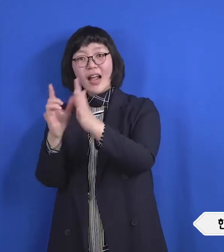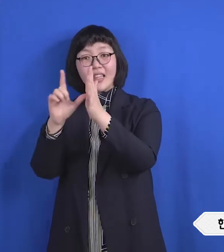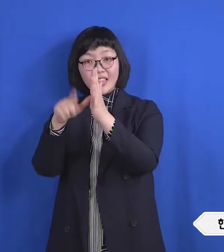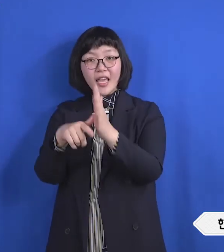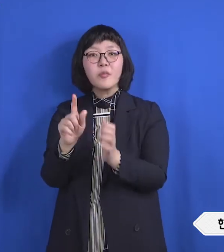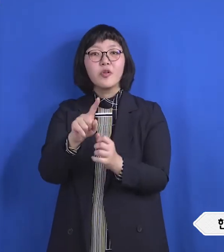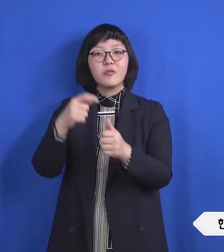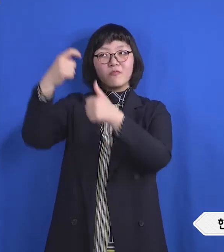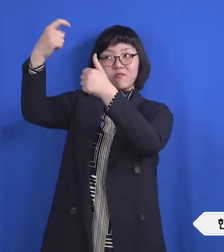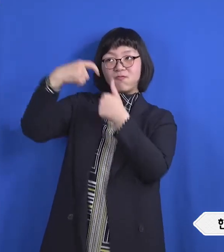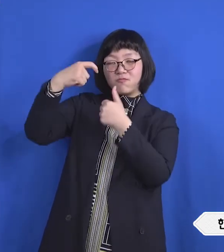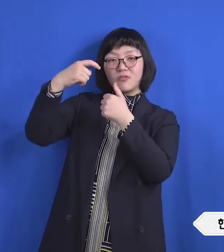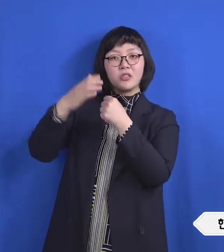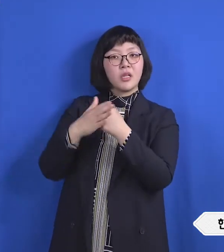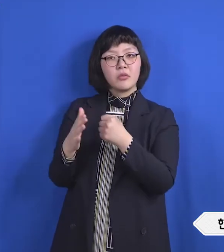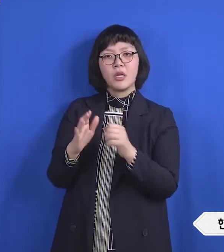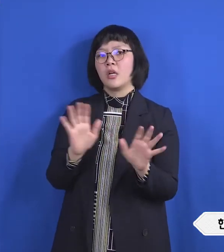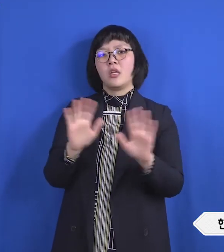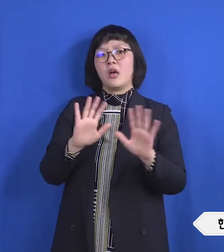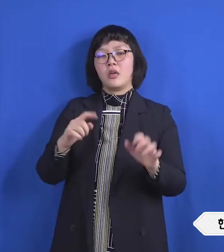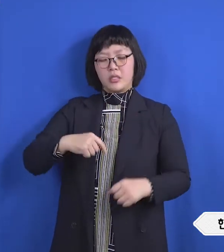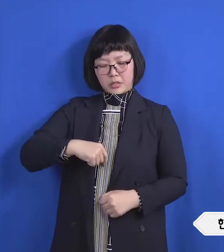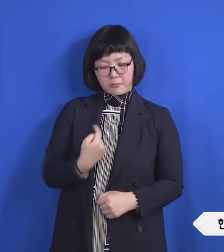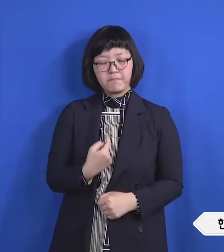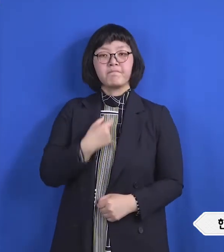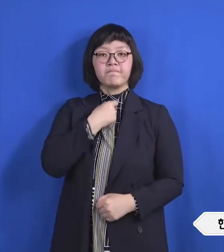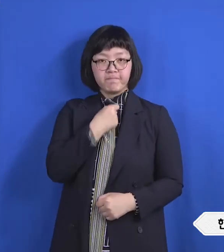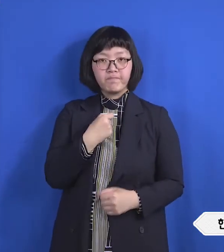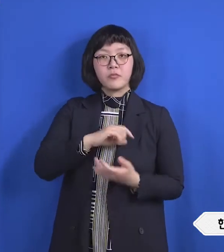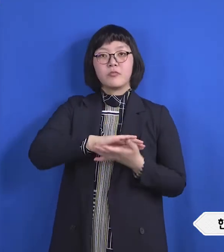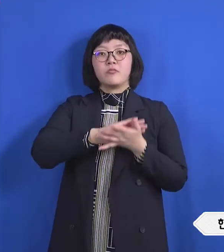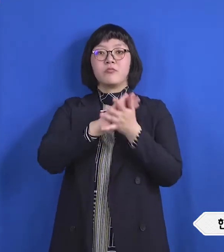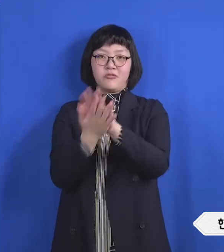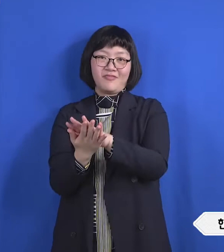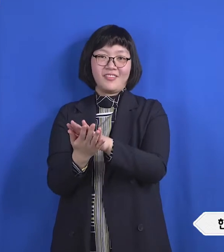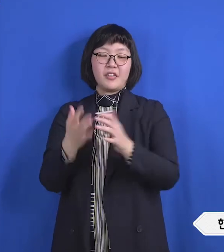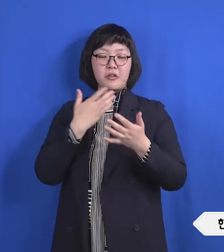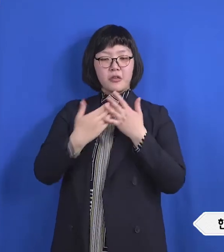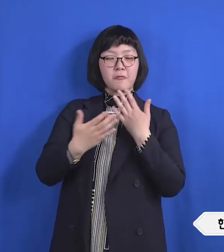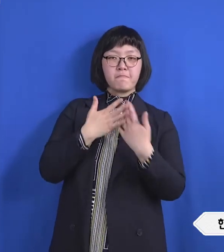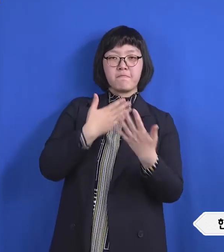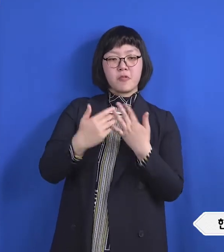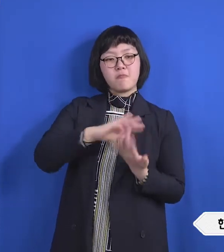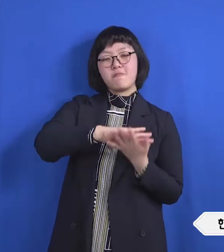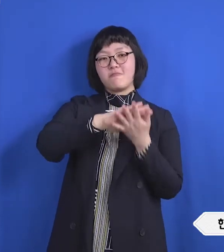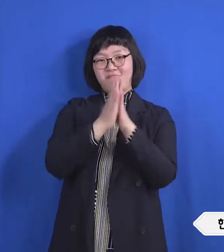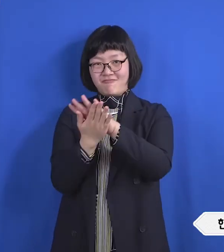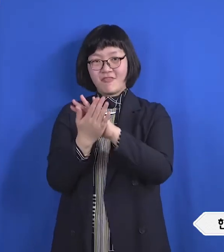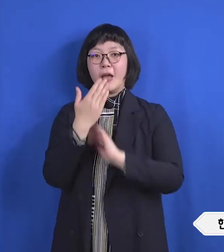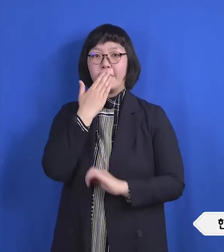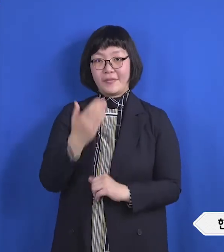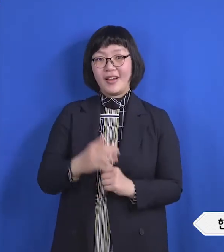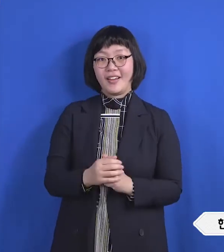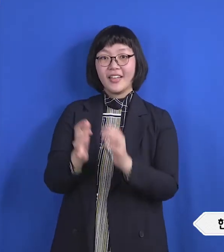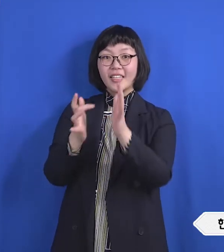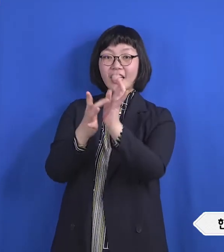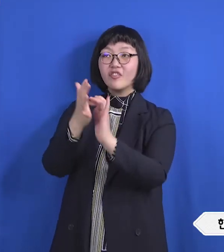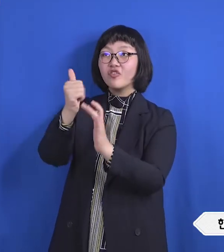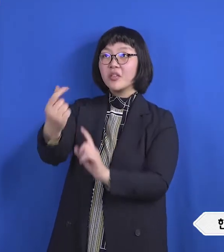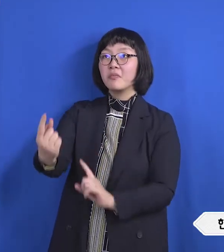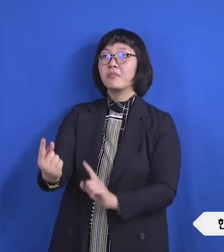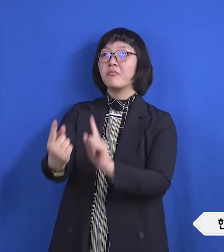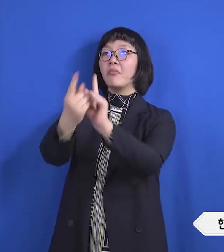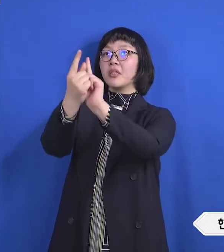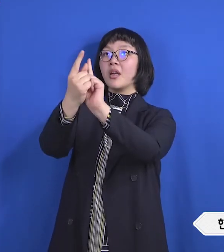아니라, 변해라 이래서 변하는 것이 아니라 우리는 경험으로 변화됩니다. 경험함으로 예수님을 경험하고